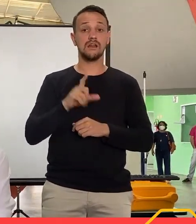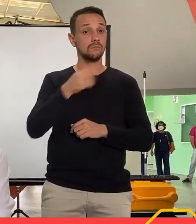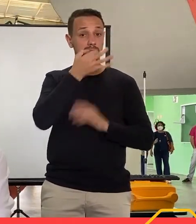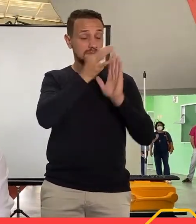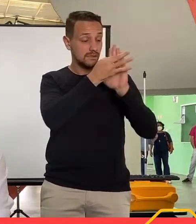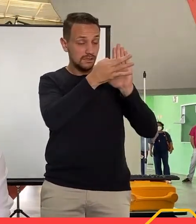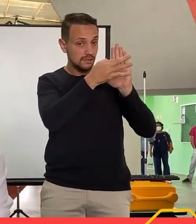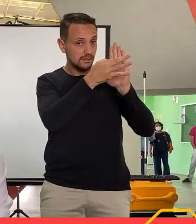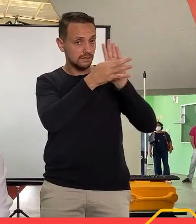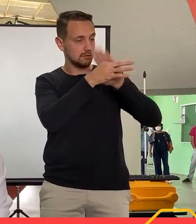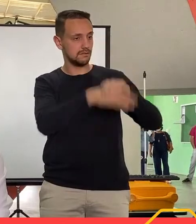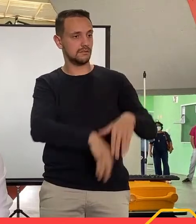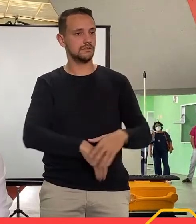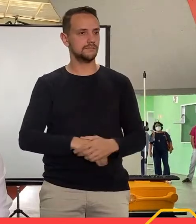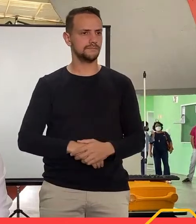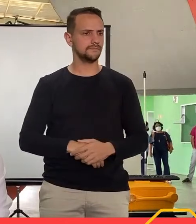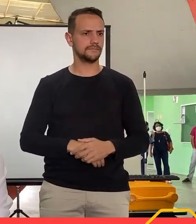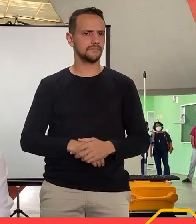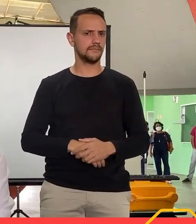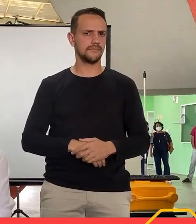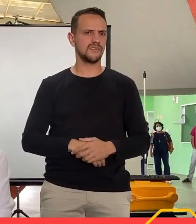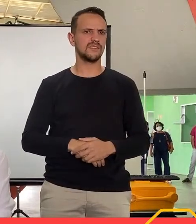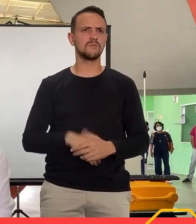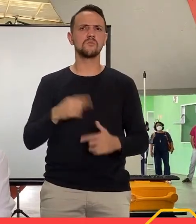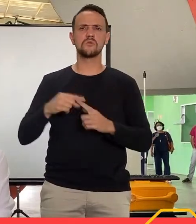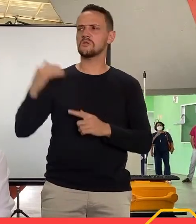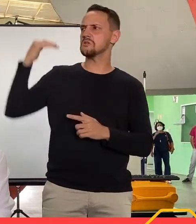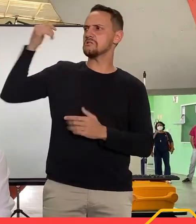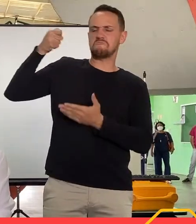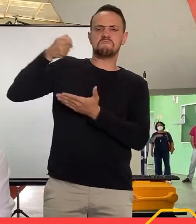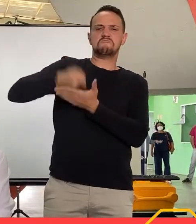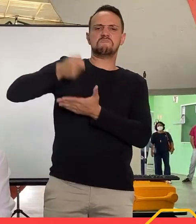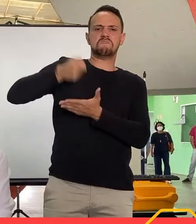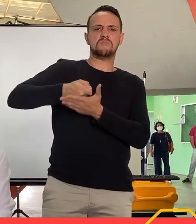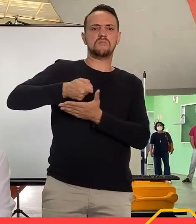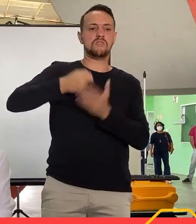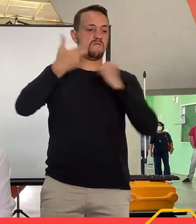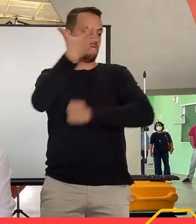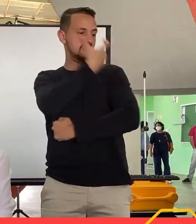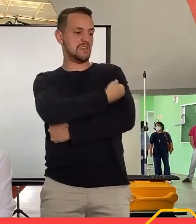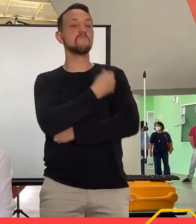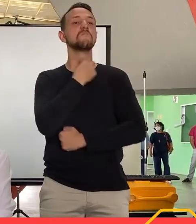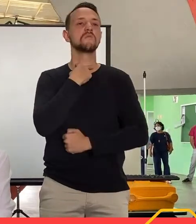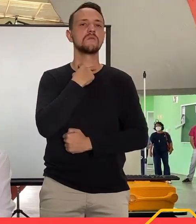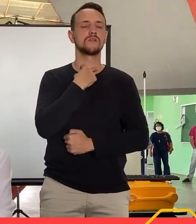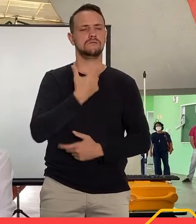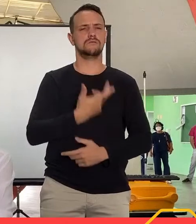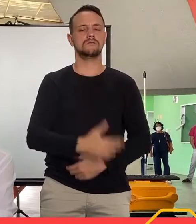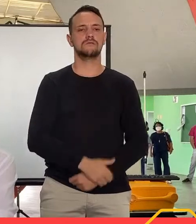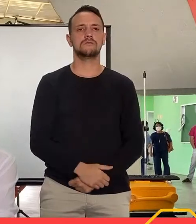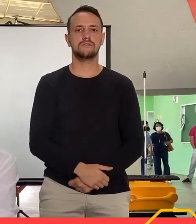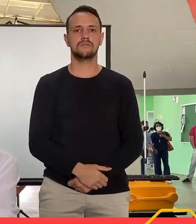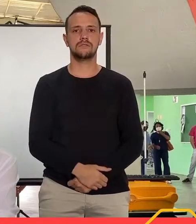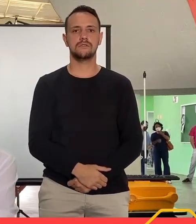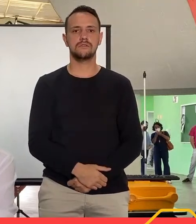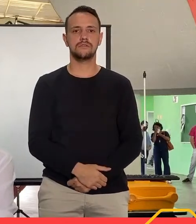opinião. E não é uma questão mais da autoridade dizer, não tomem, né? Quer dizer,